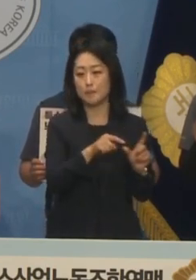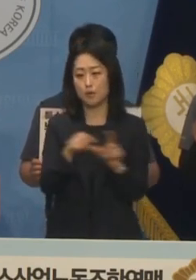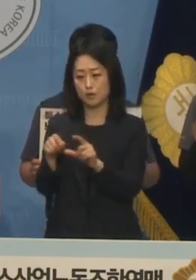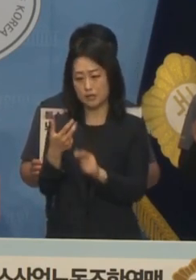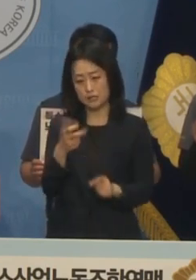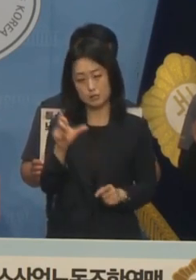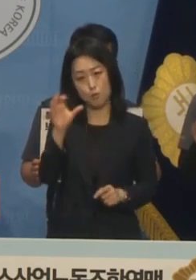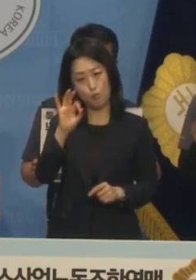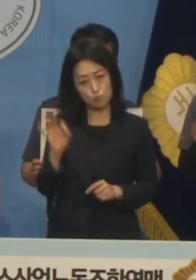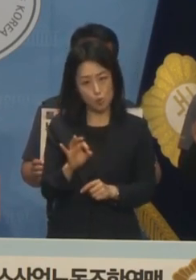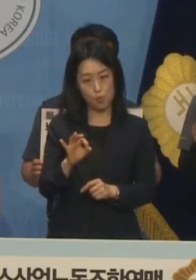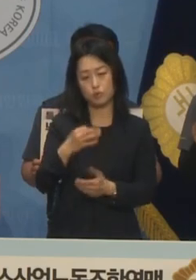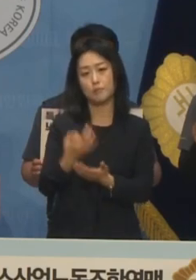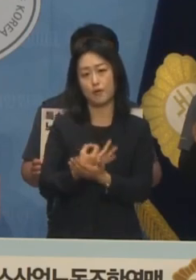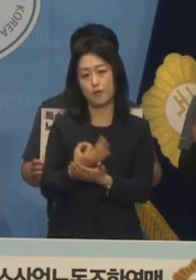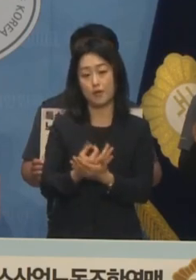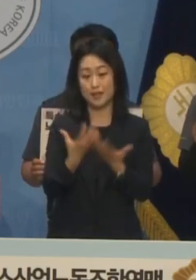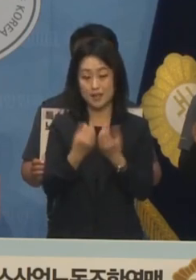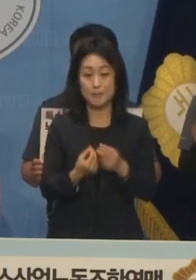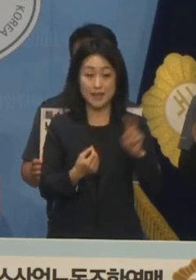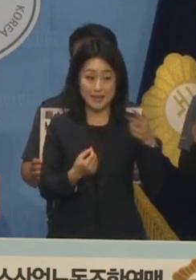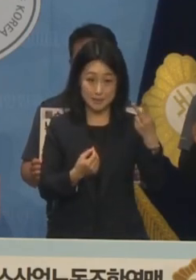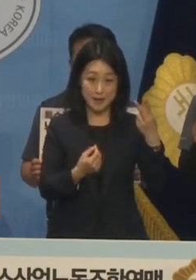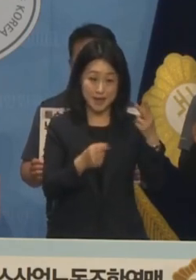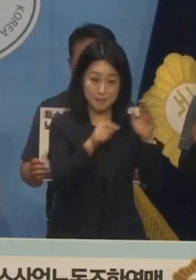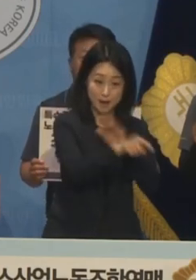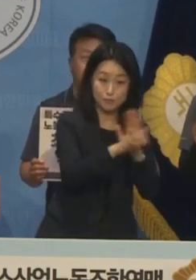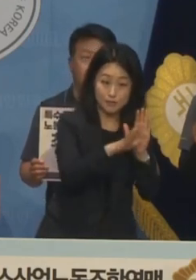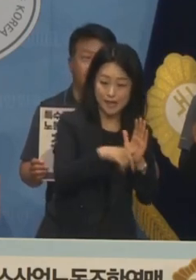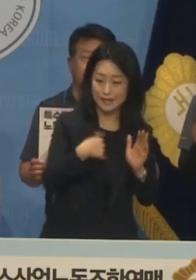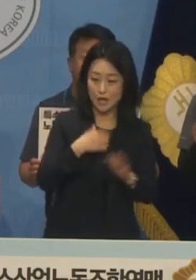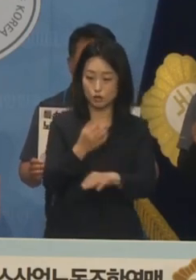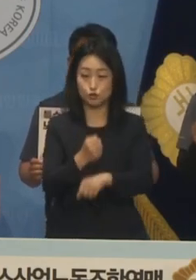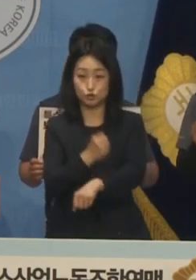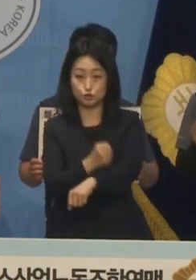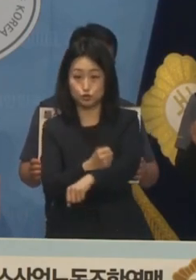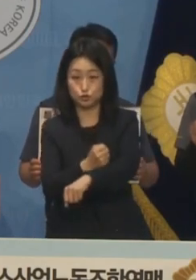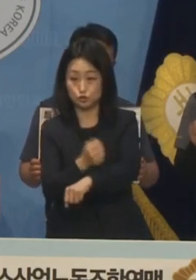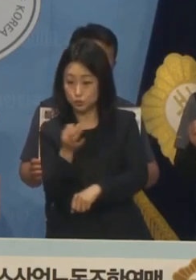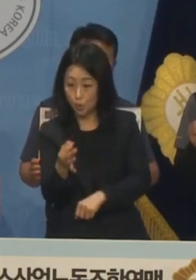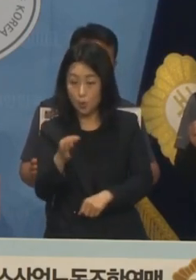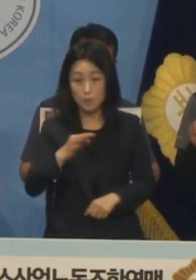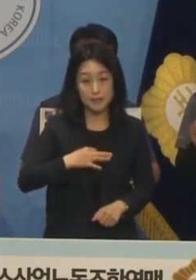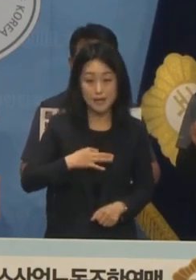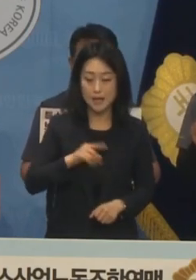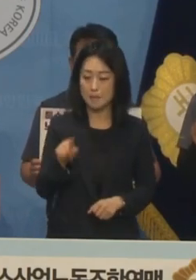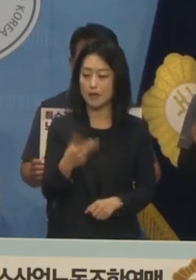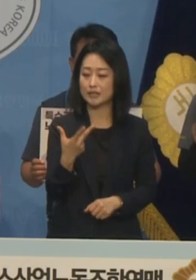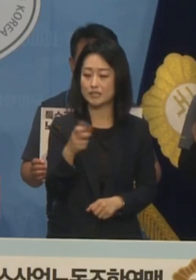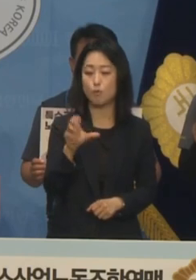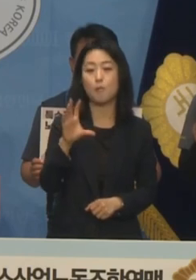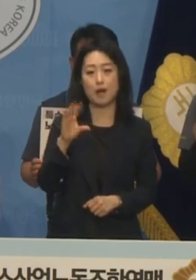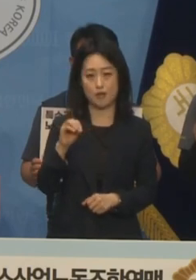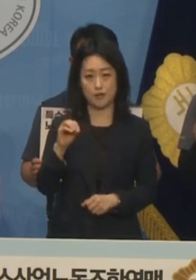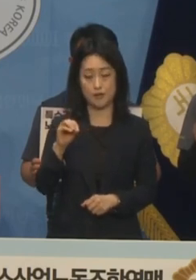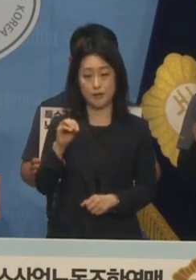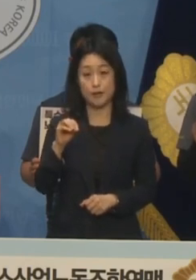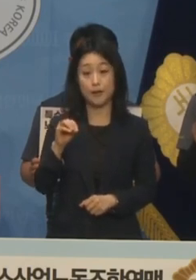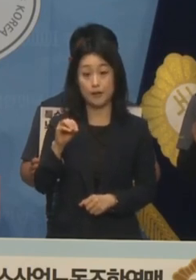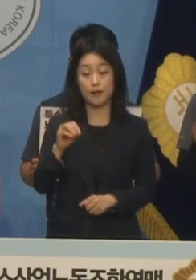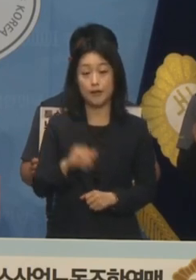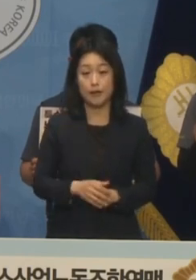그 어떤 지원도 없이 쥐꼬리만한 점검 수수료로 이어가고 있습니다. 평균 180에서 200 계정을 관리하며 받는